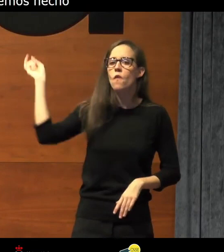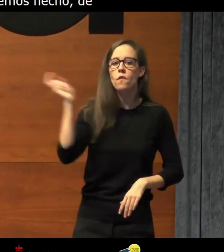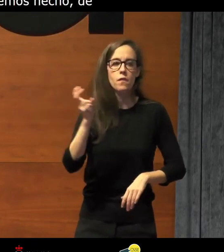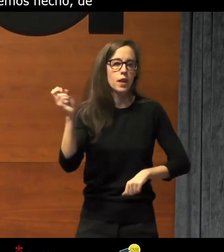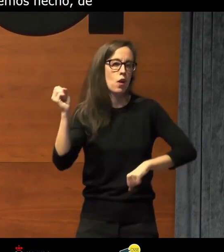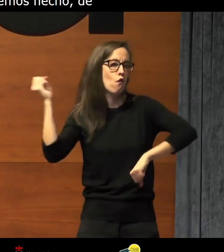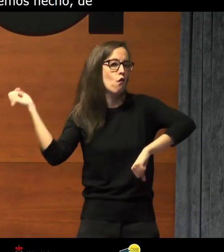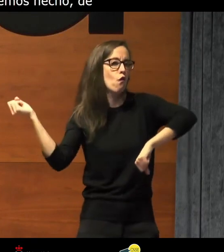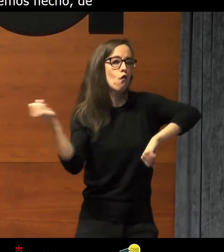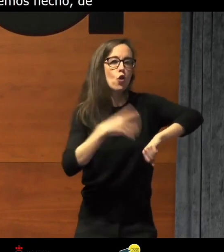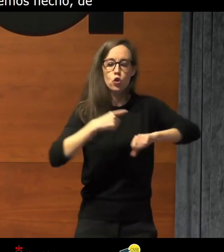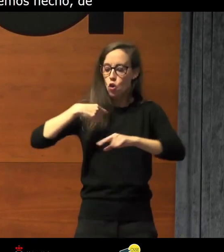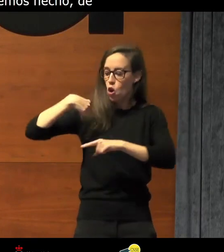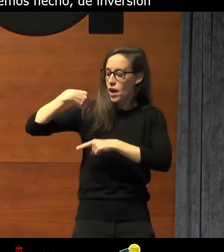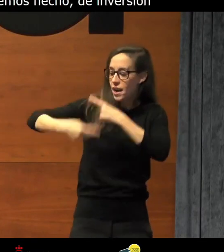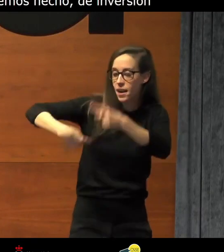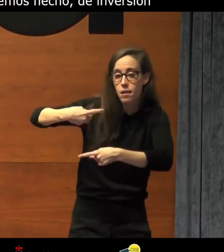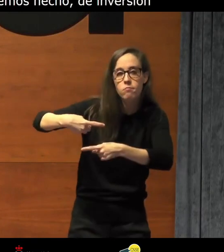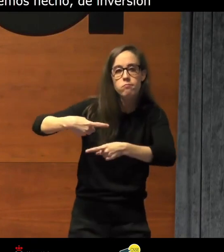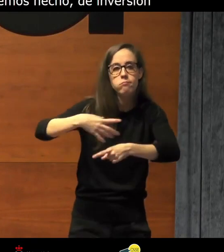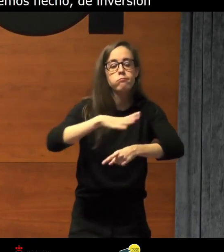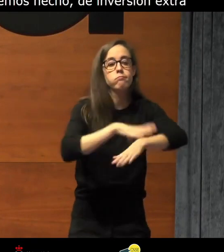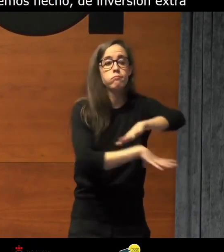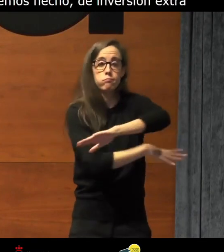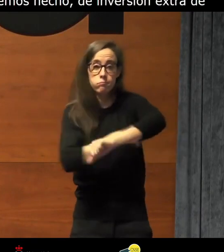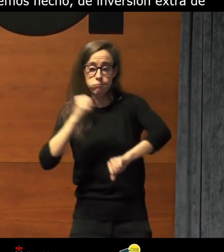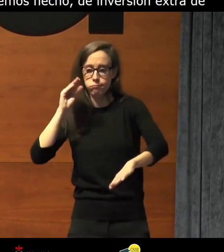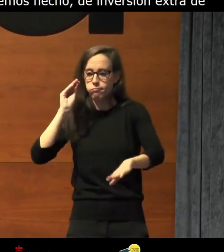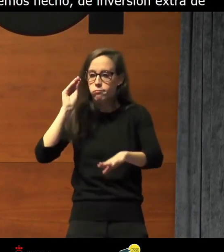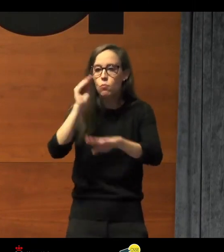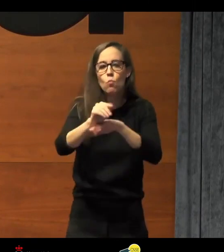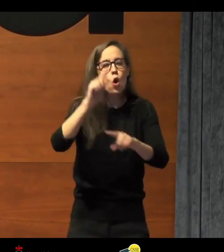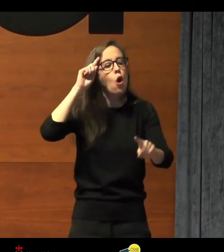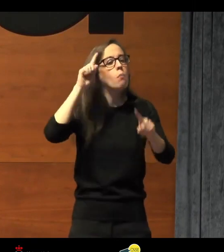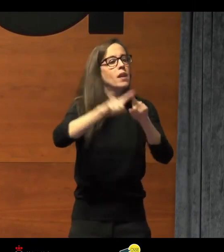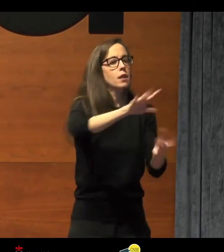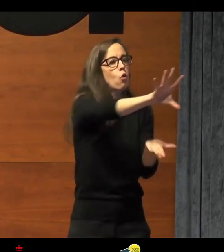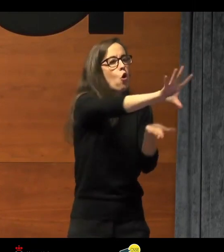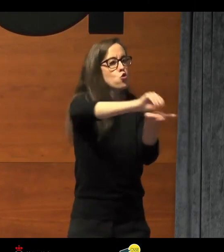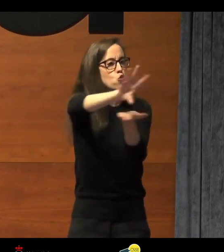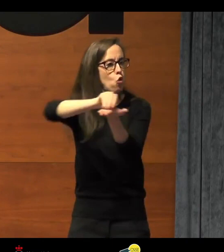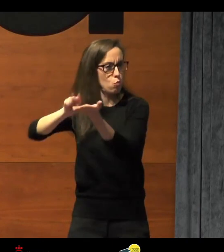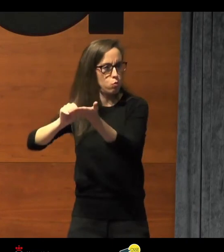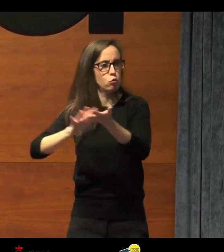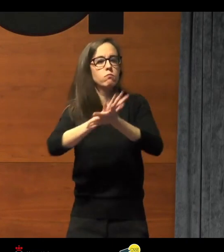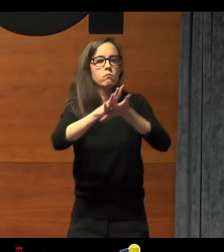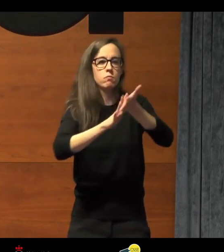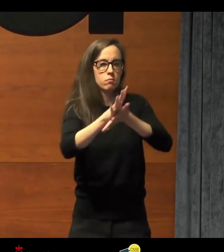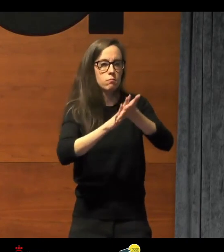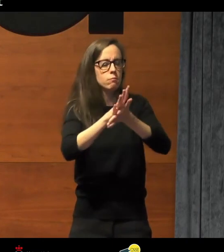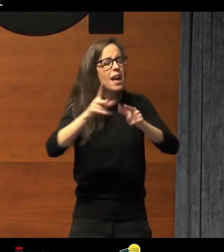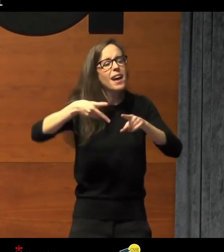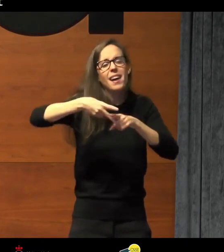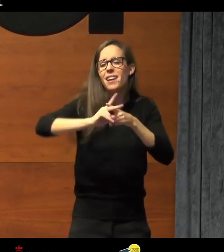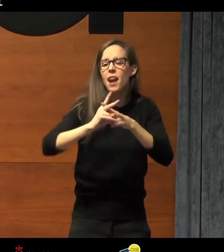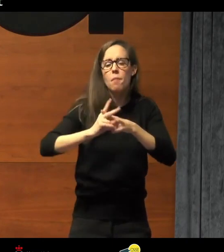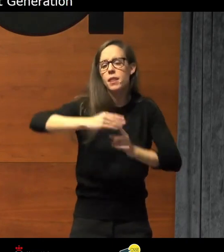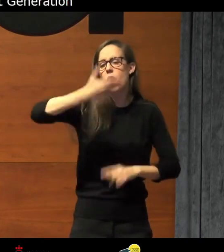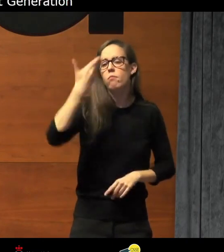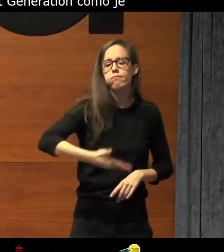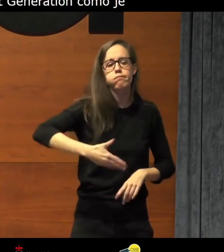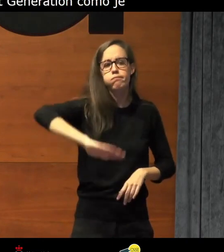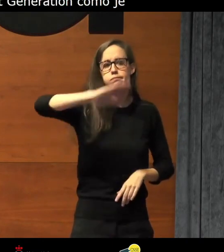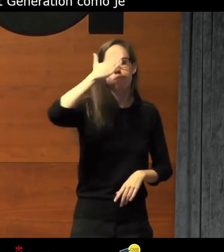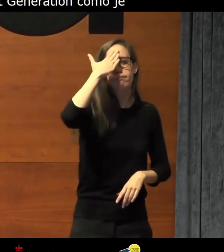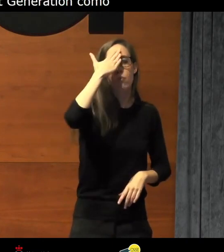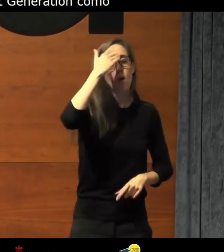Generation, que se materializará en el corpus de la lengua de signos española como una herramienta imprescindible de conocimiento,